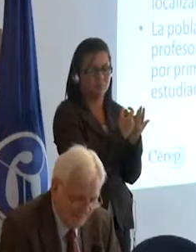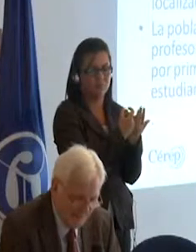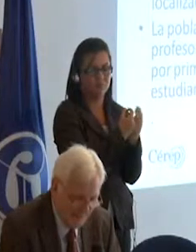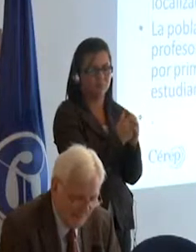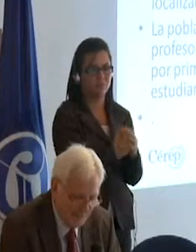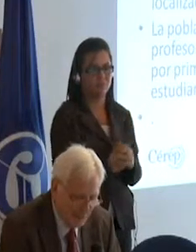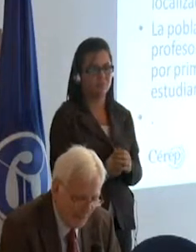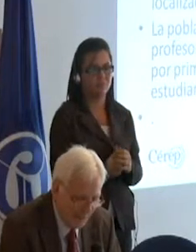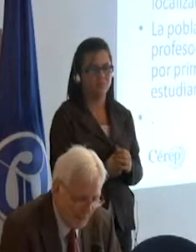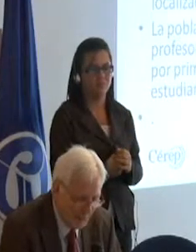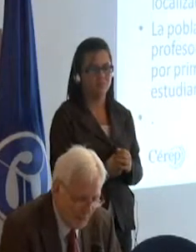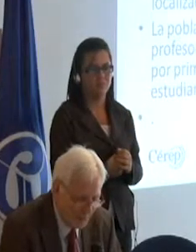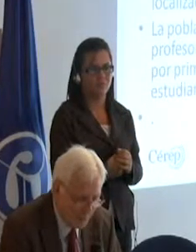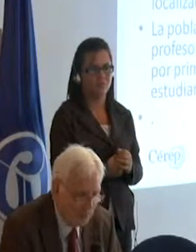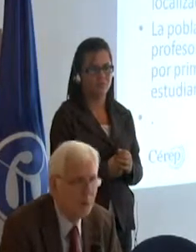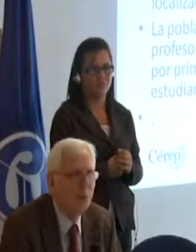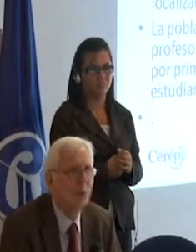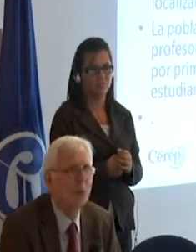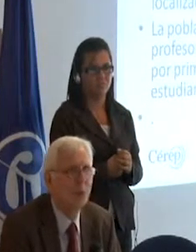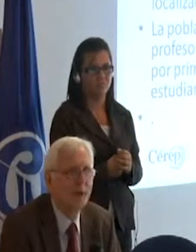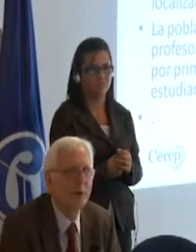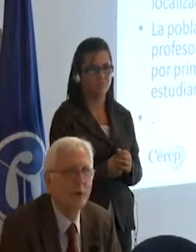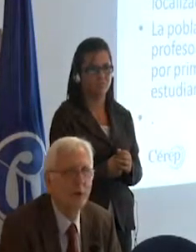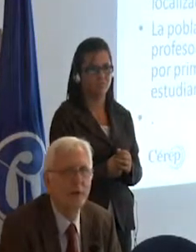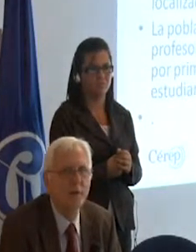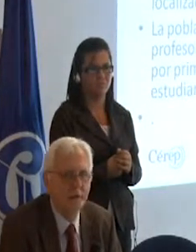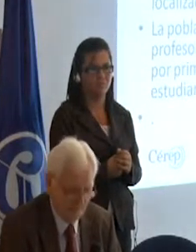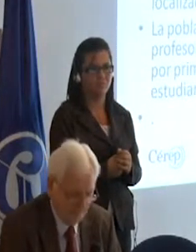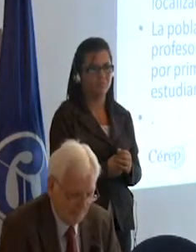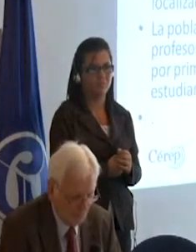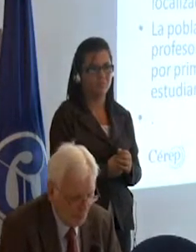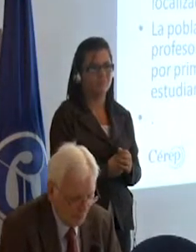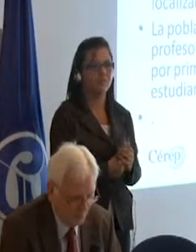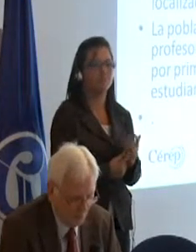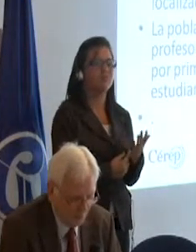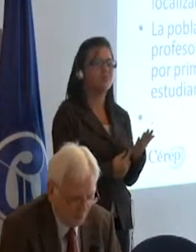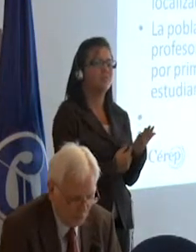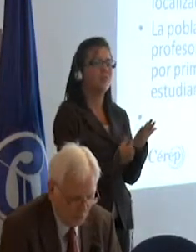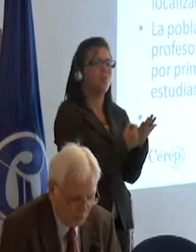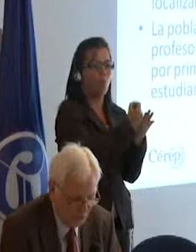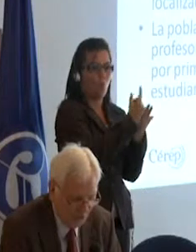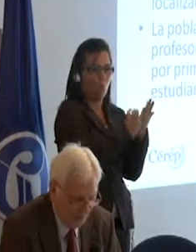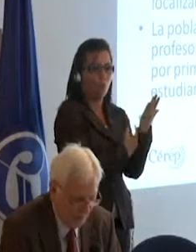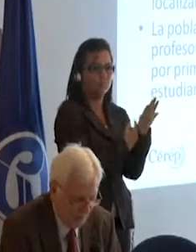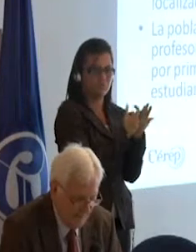Las encuestas fueron en gran parte realizadas por un estudiante de máster.